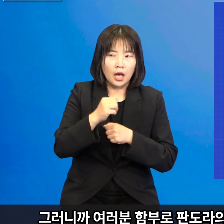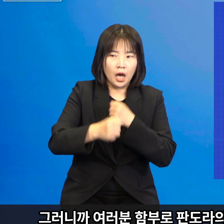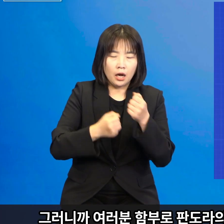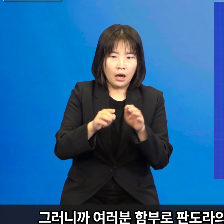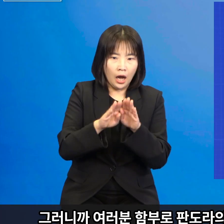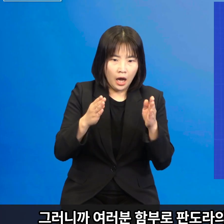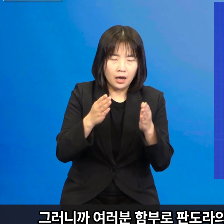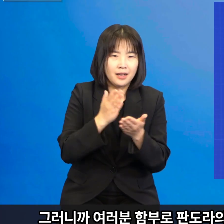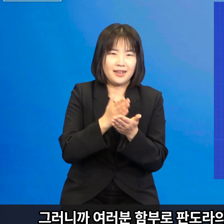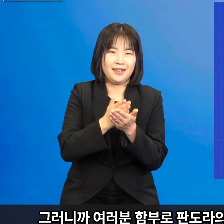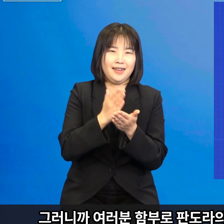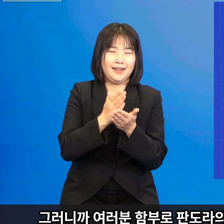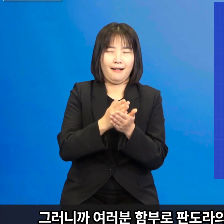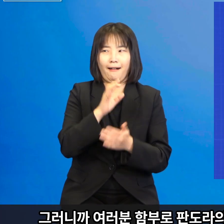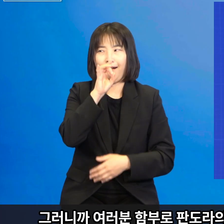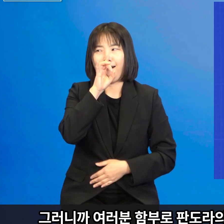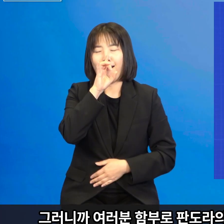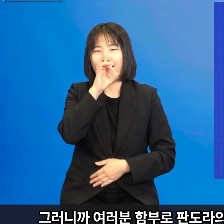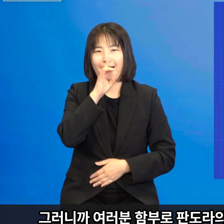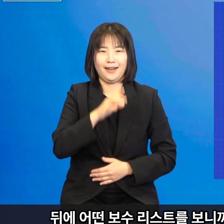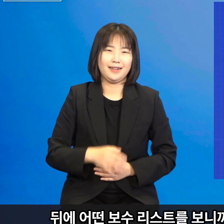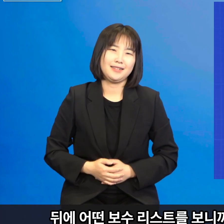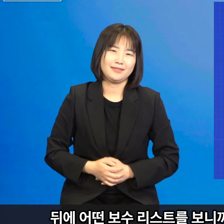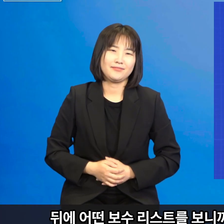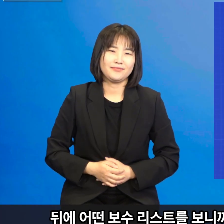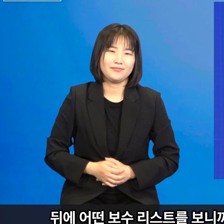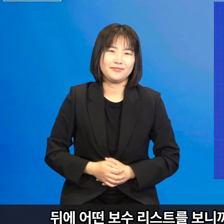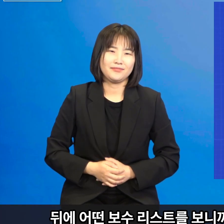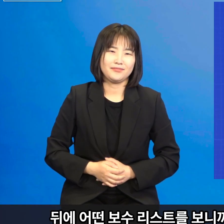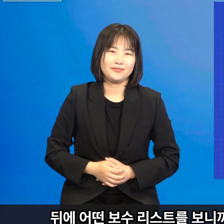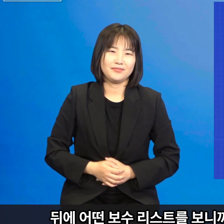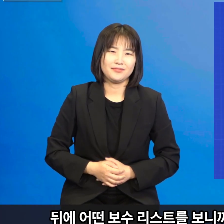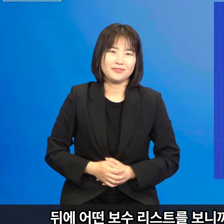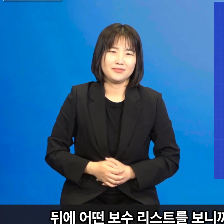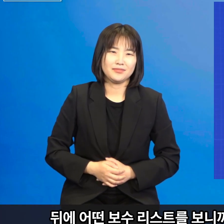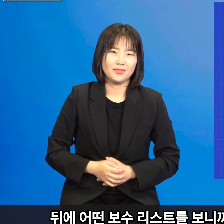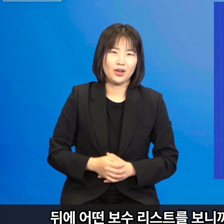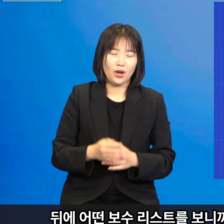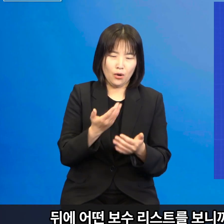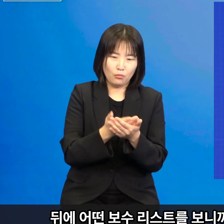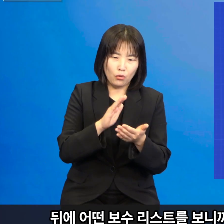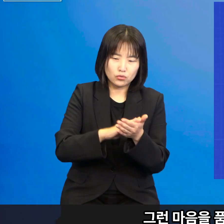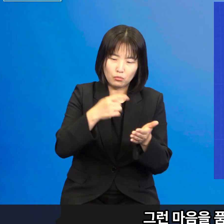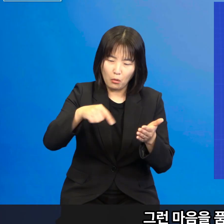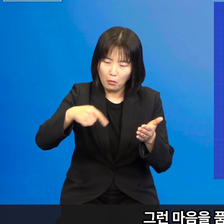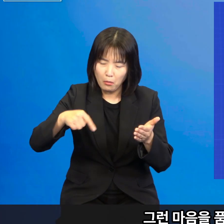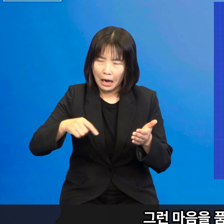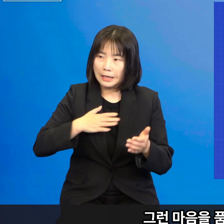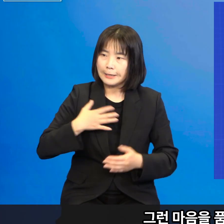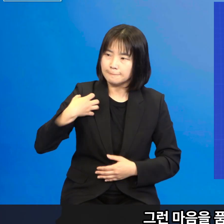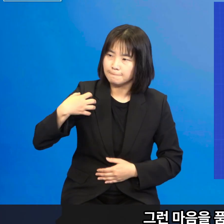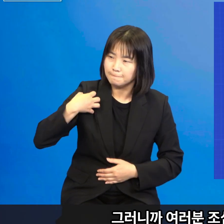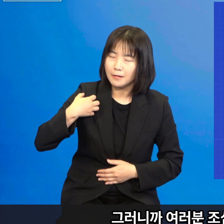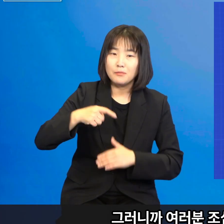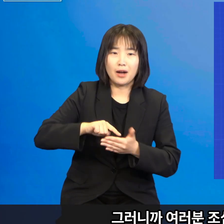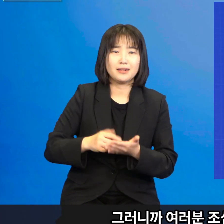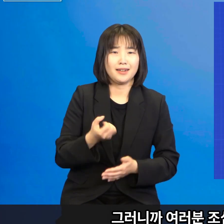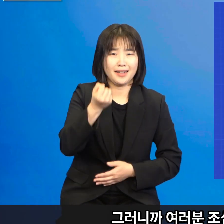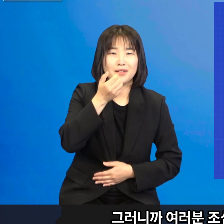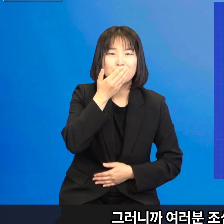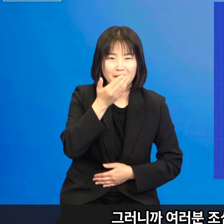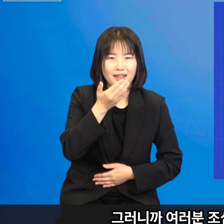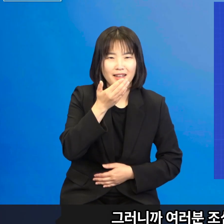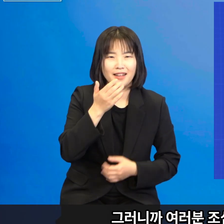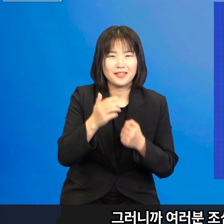판도라의 상자를 여시면 안 됩니다, 여러분. 뒤에 어떤 보수 리스트가 이거 내가 보수 좀 해야겠네, 그런 마음을 품을 수도 있어요. 그러니까